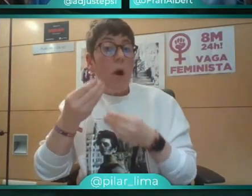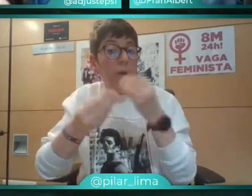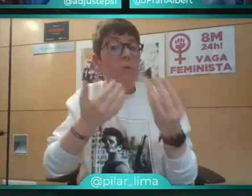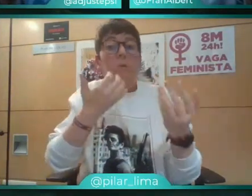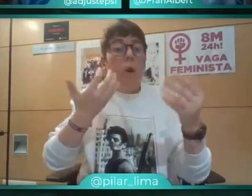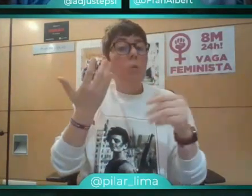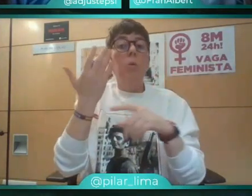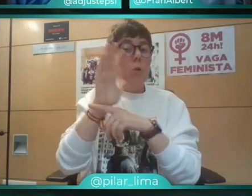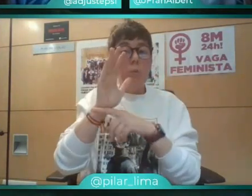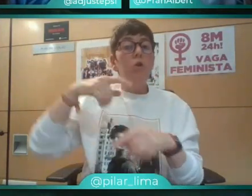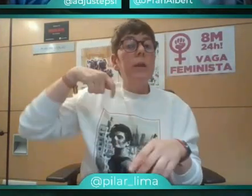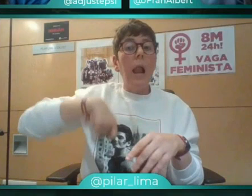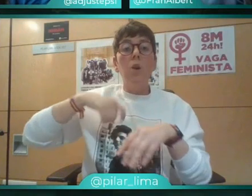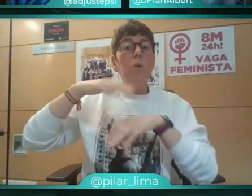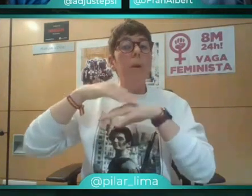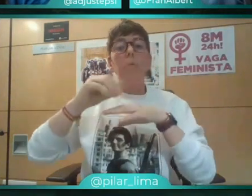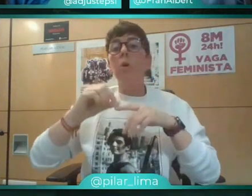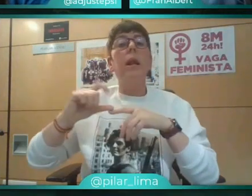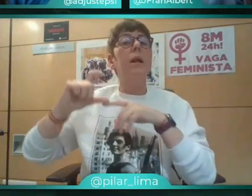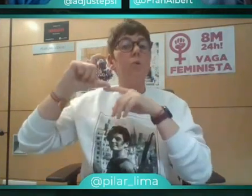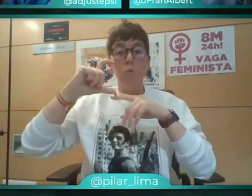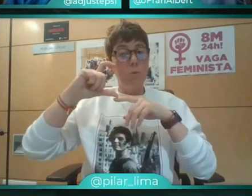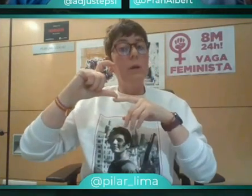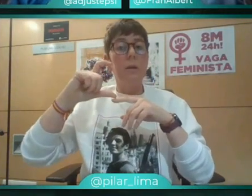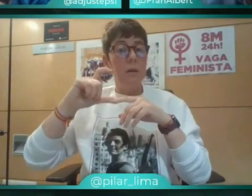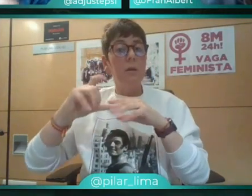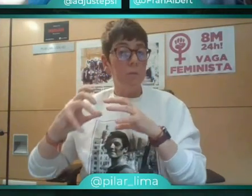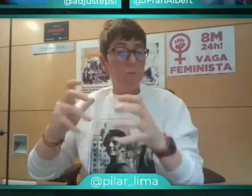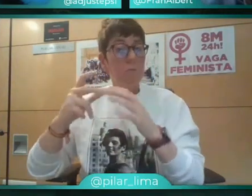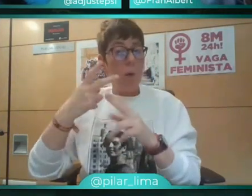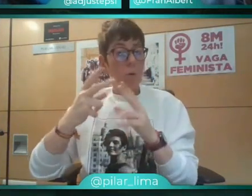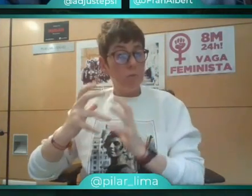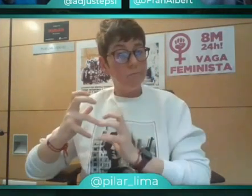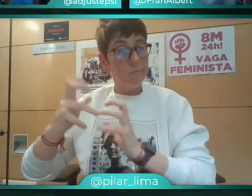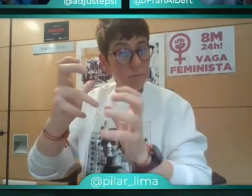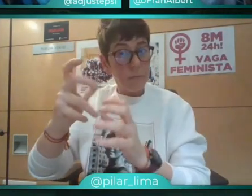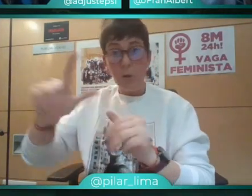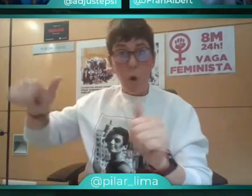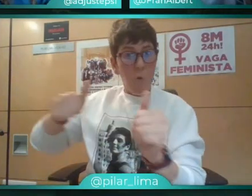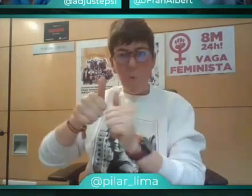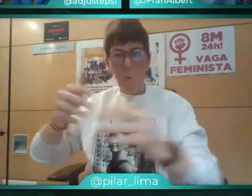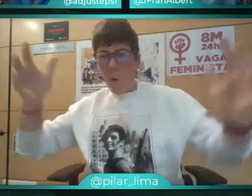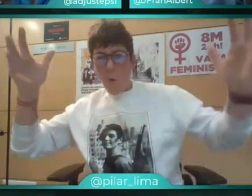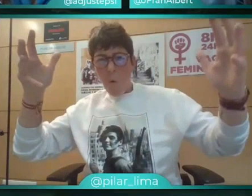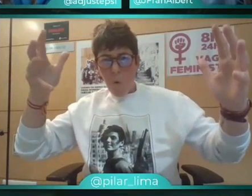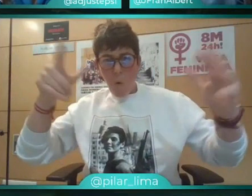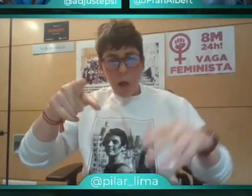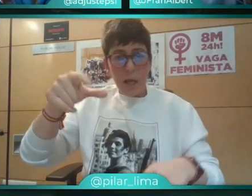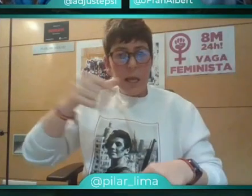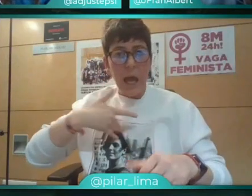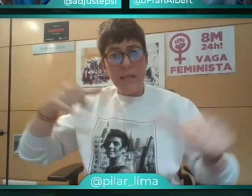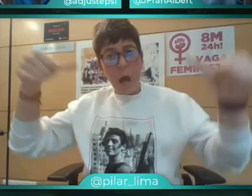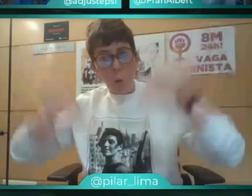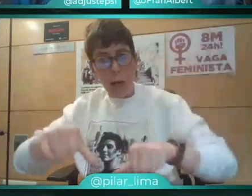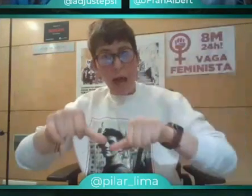y lo hacemos y lo hacemos por ejemplo cuando propusimos la subida del salario mínimo interprofesional fue una medida